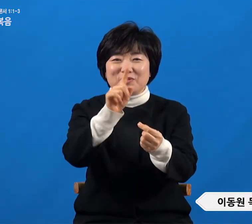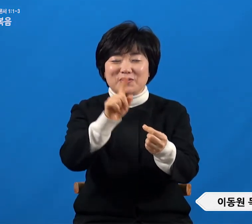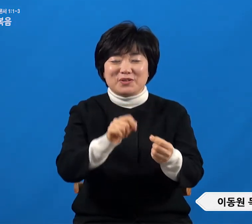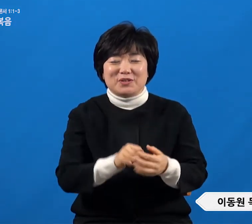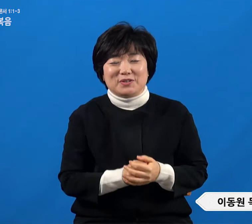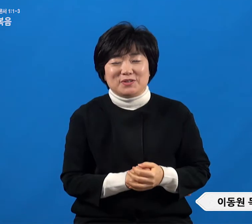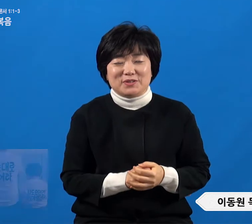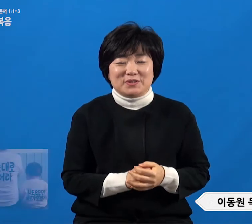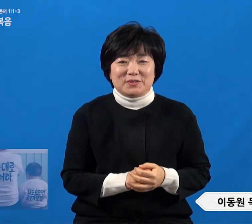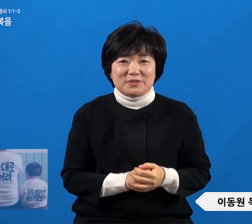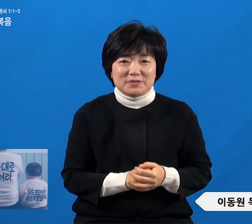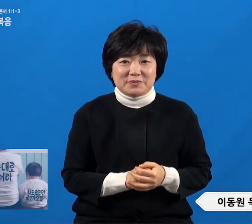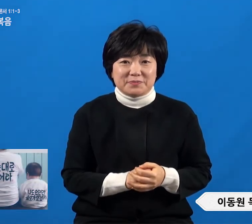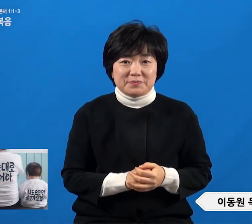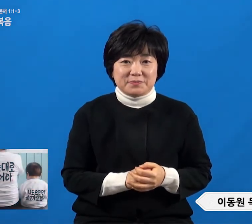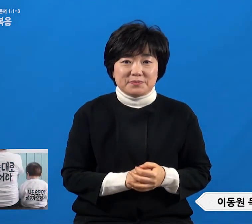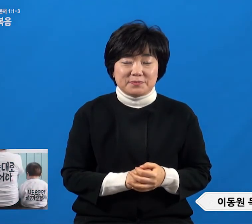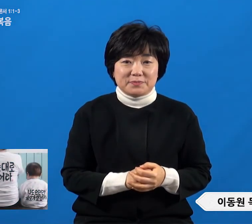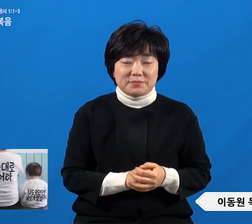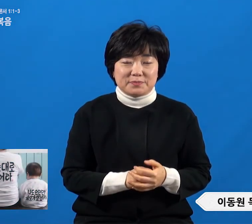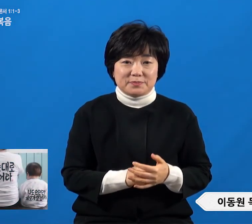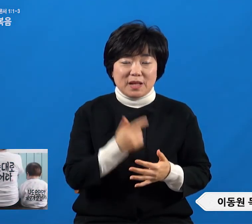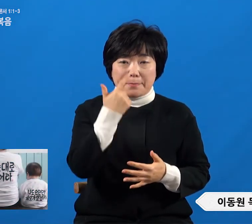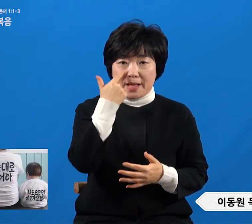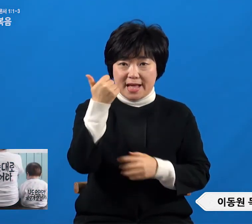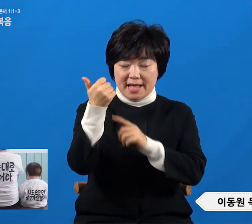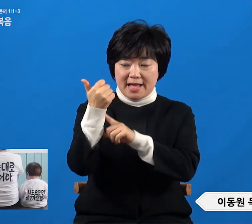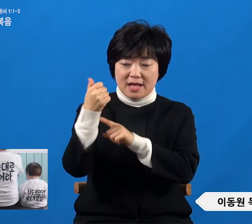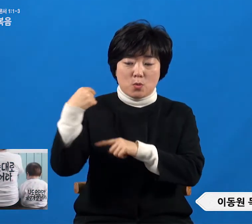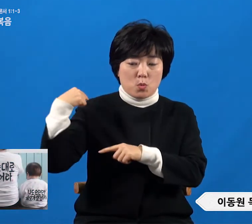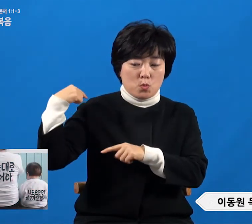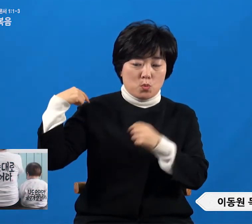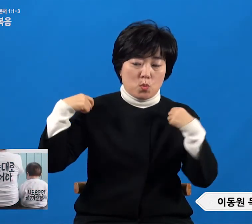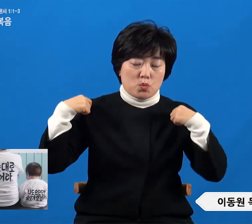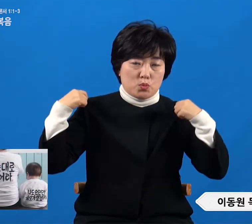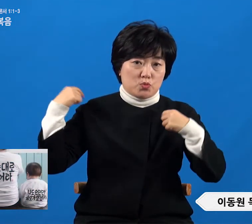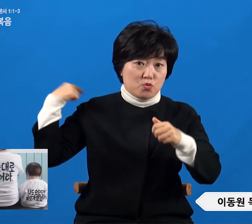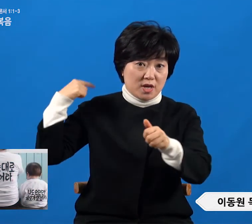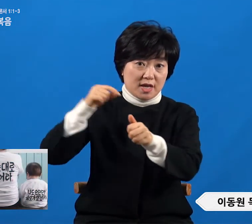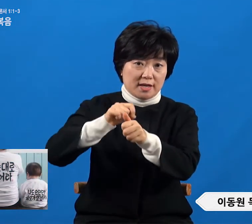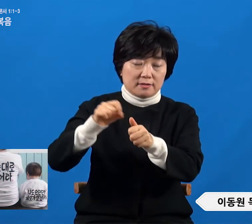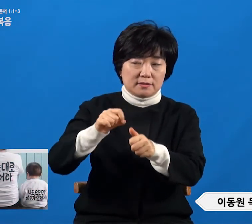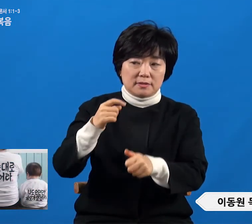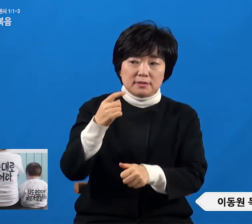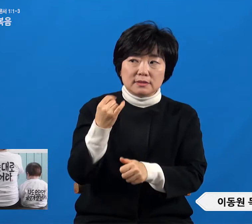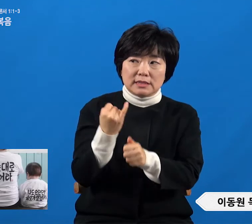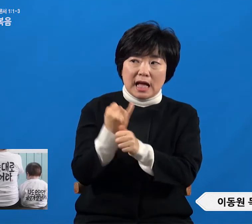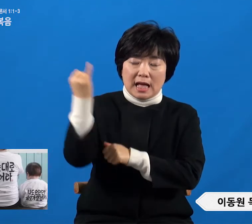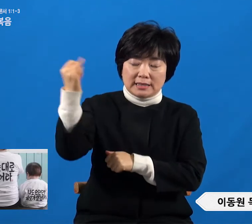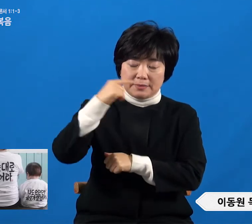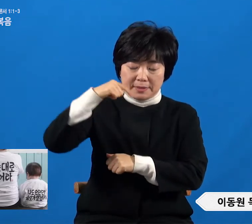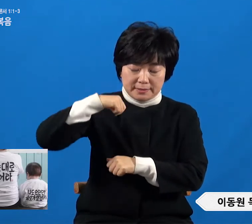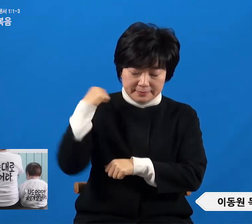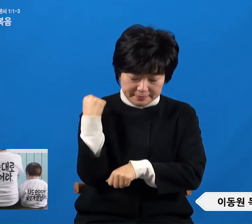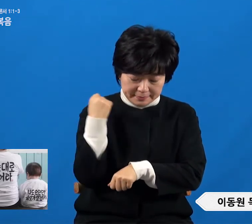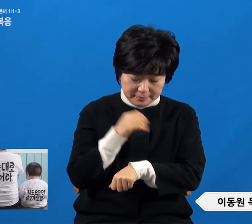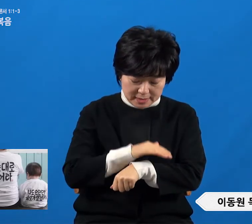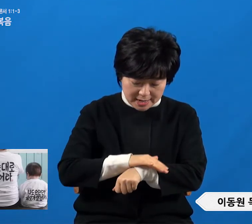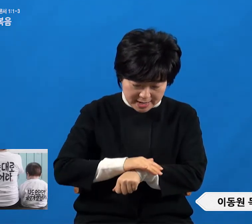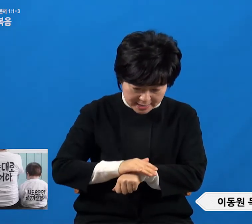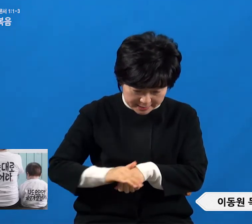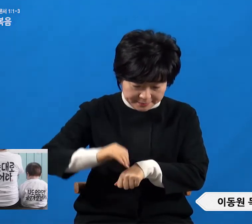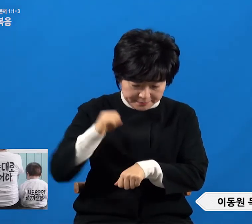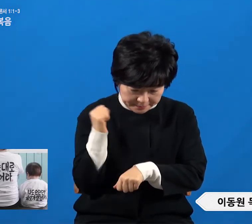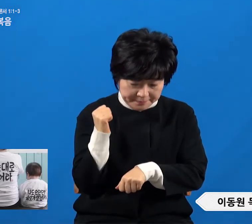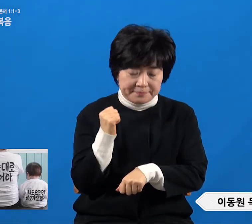있었습니다. 우선 아빠 티셔츠 등에는 아내 말을 잘 듣자 이렇게 쓰여